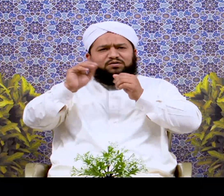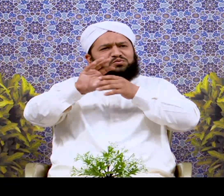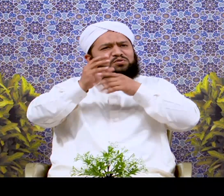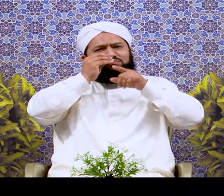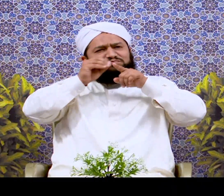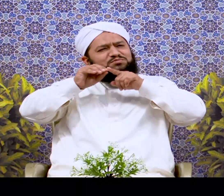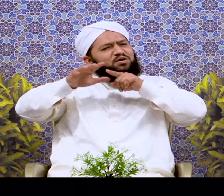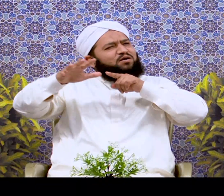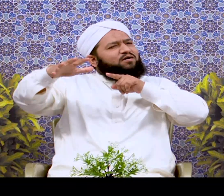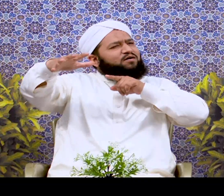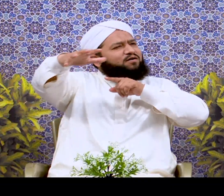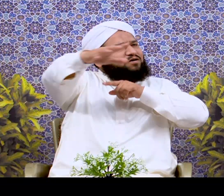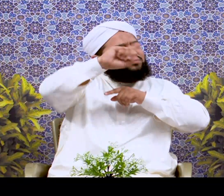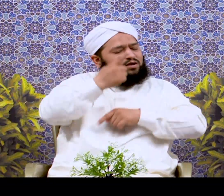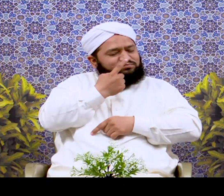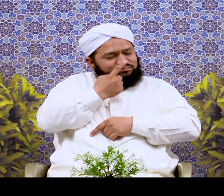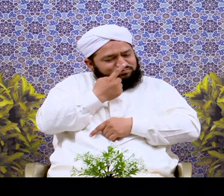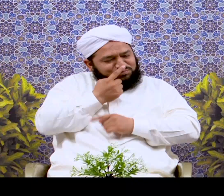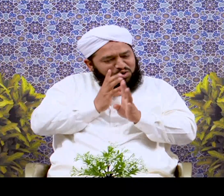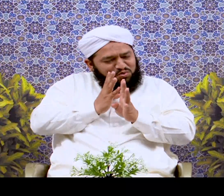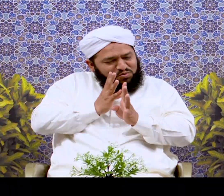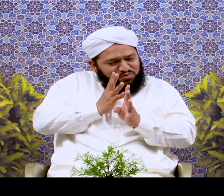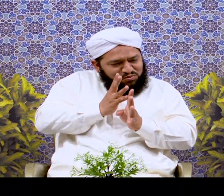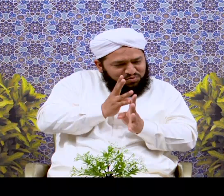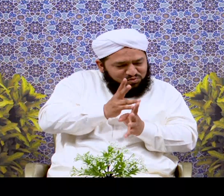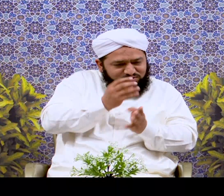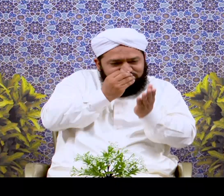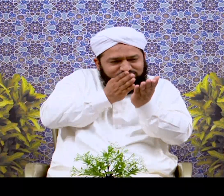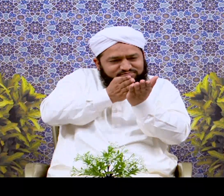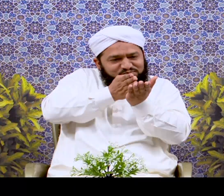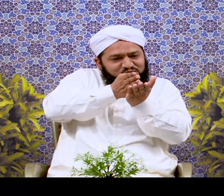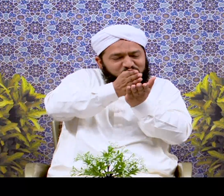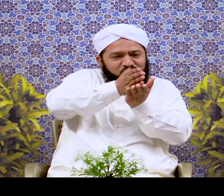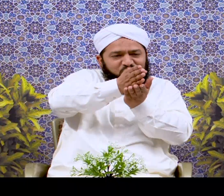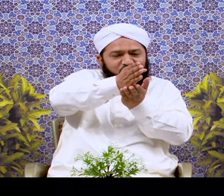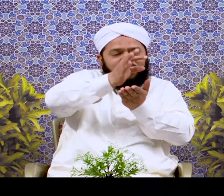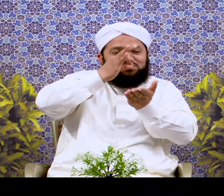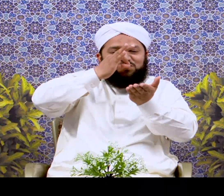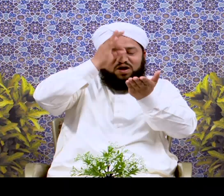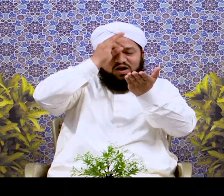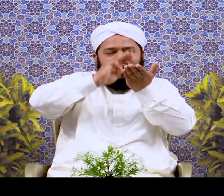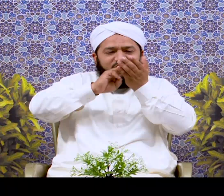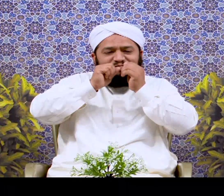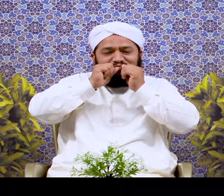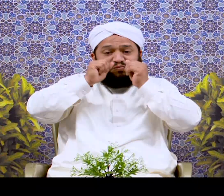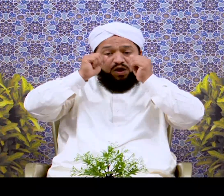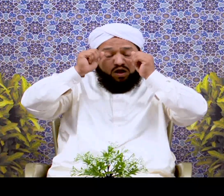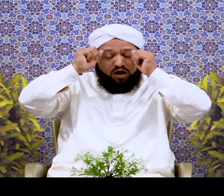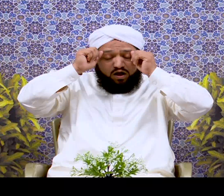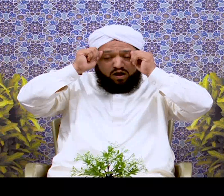جن کے پیچھے پیچھے چل کر زمانہ راہ جنت پر رواں دواں تھا، آج وہ صف باندھ کر شہنشاہ نبوت و رسالت